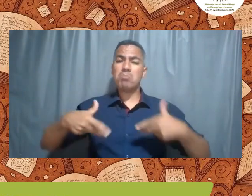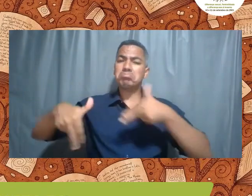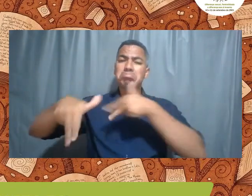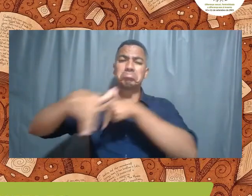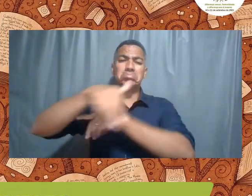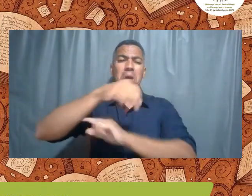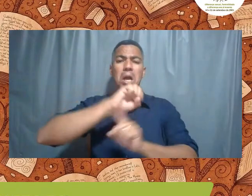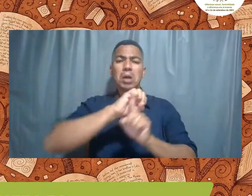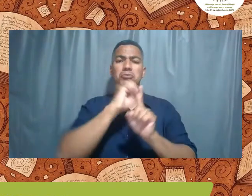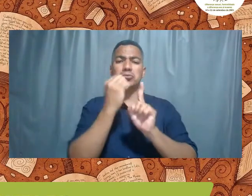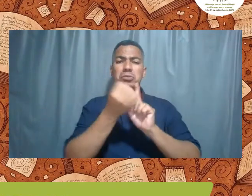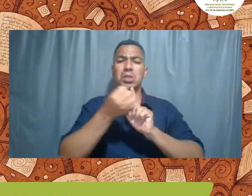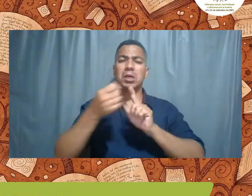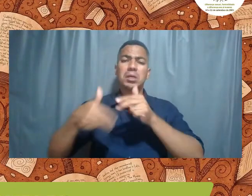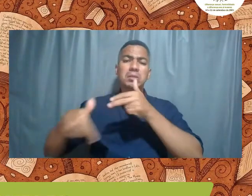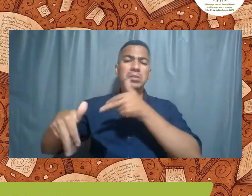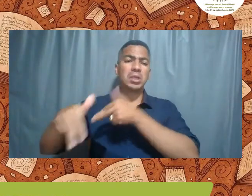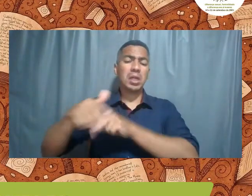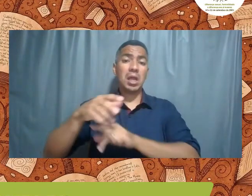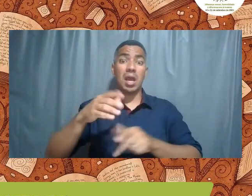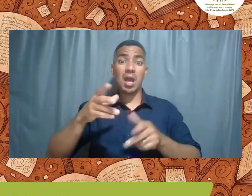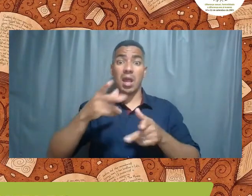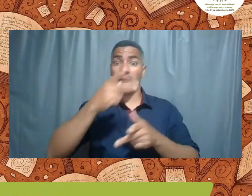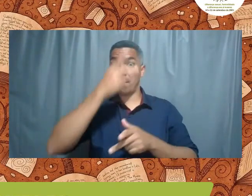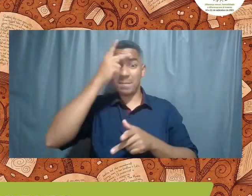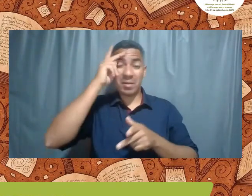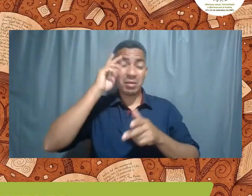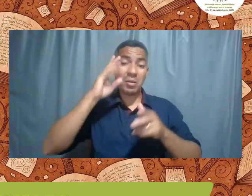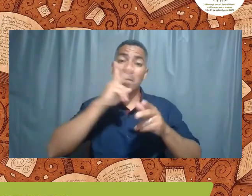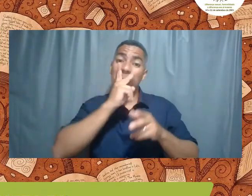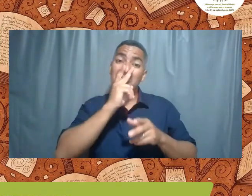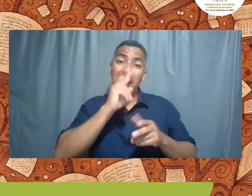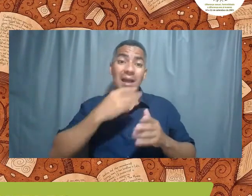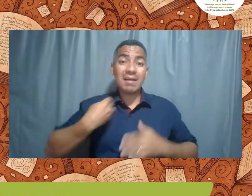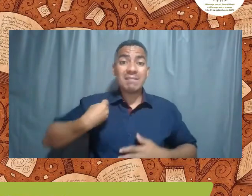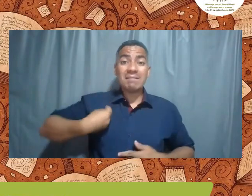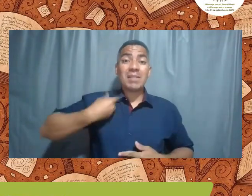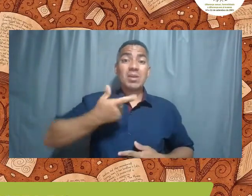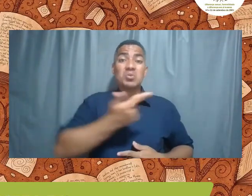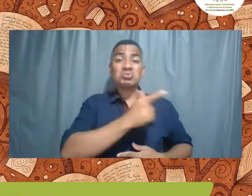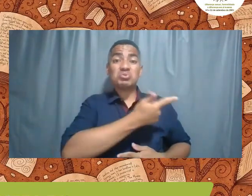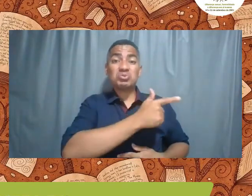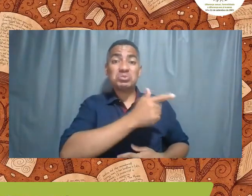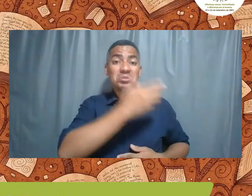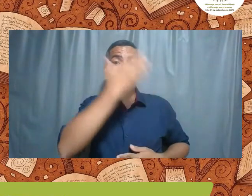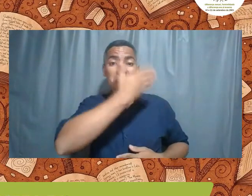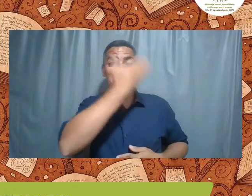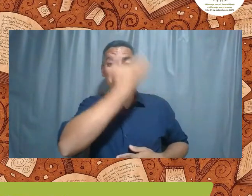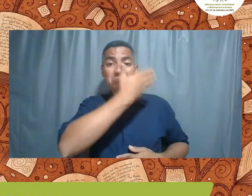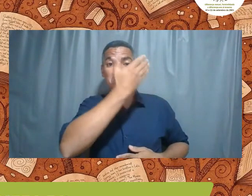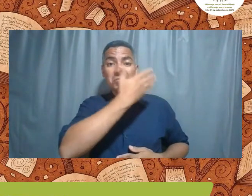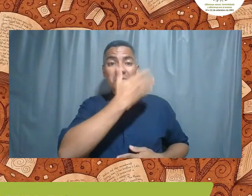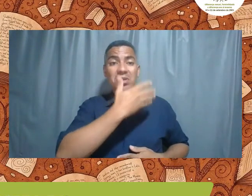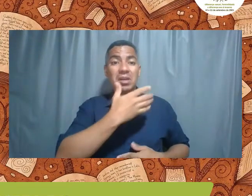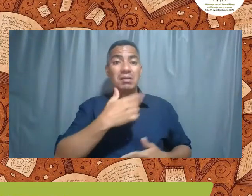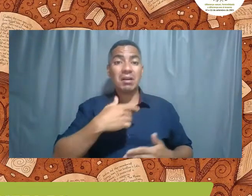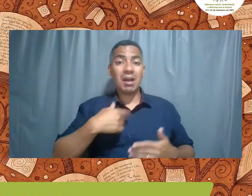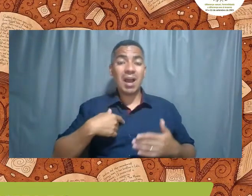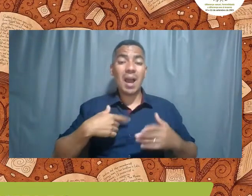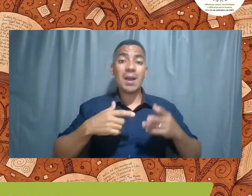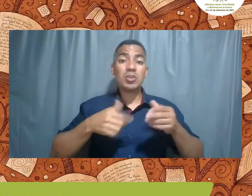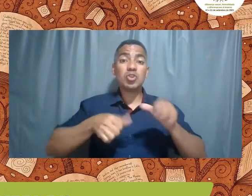então inexistente, né? Então, as mulheres, né, passaram a trocar os vestidos